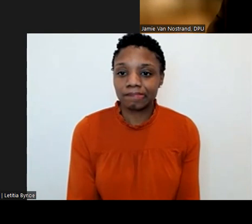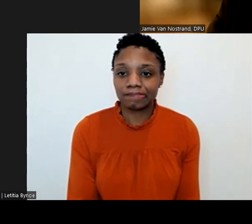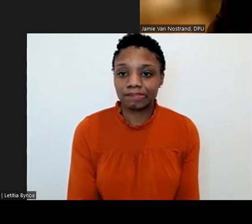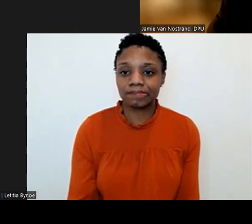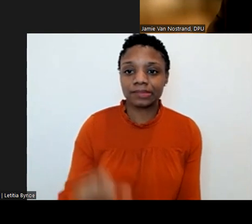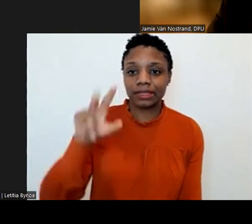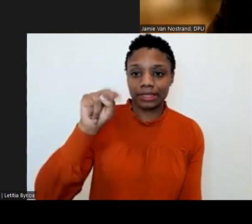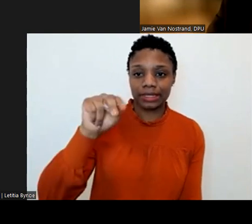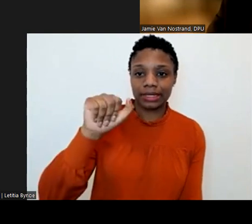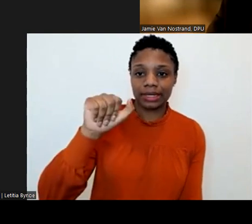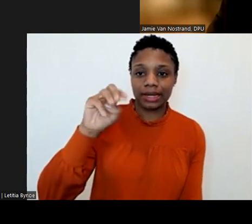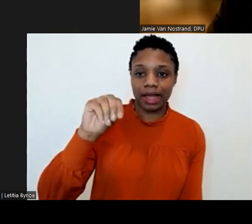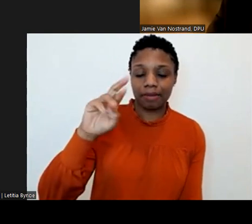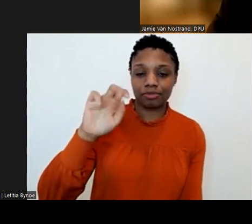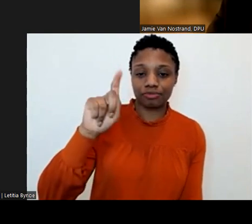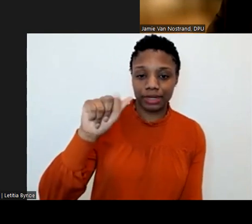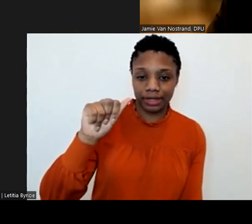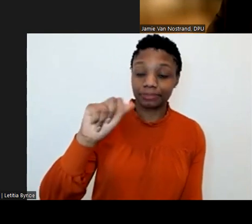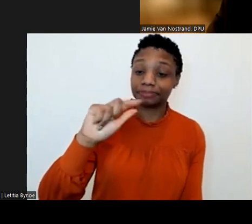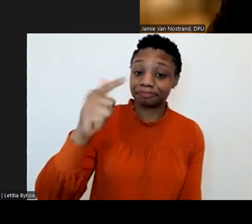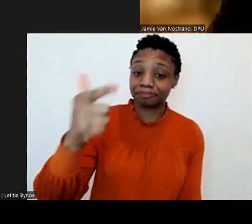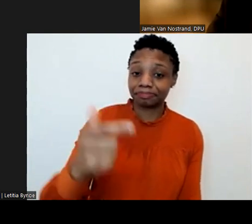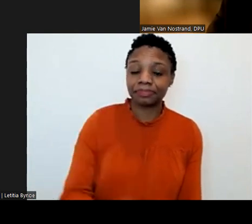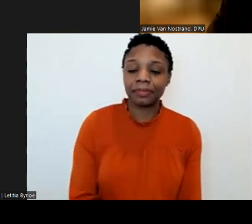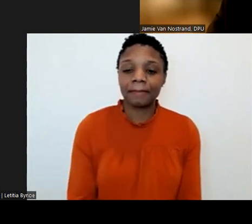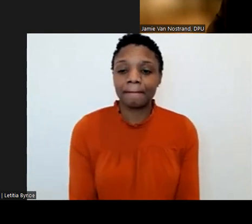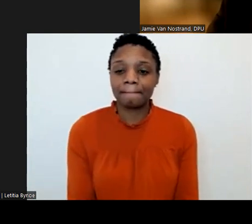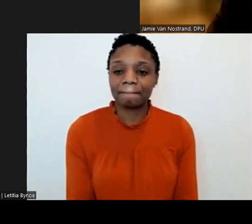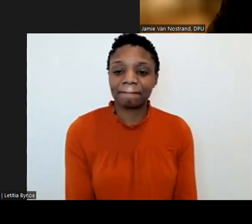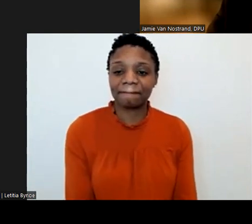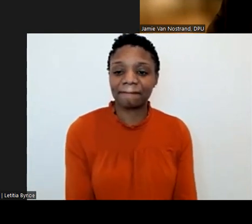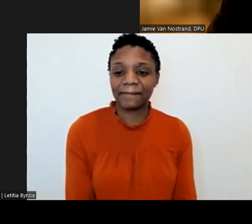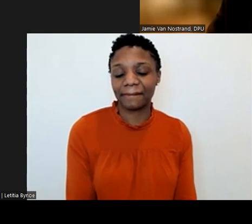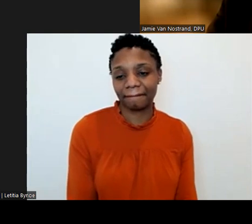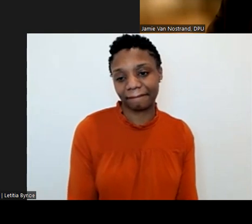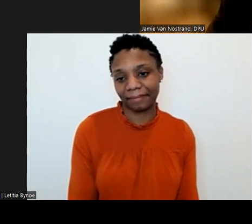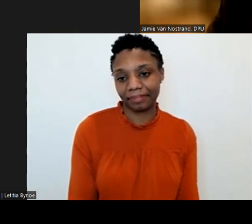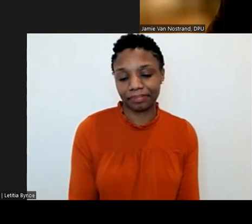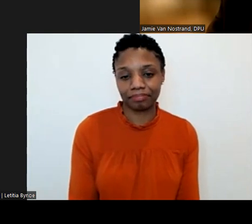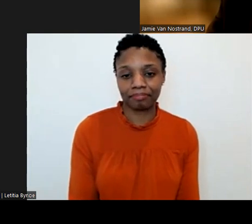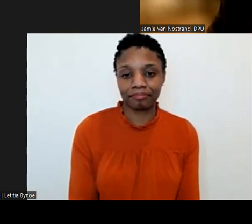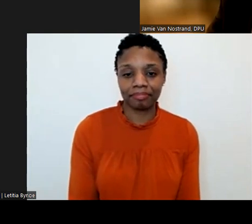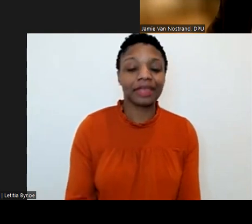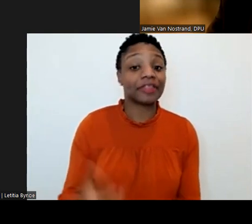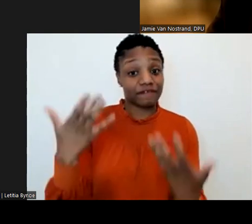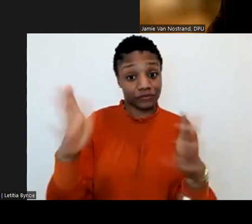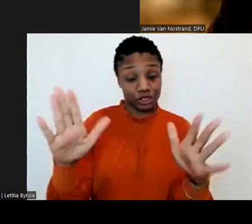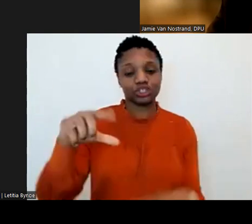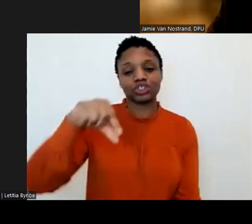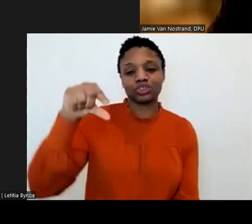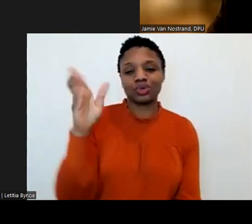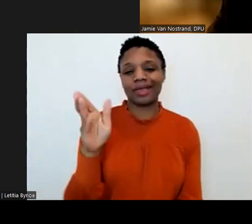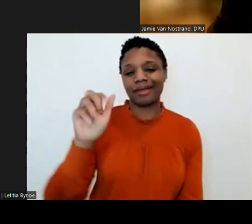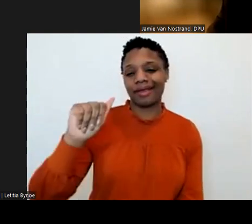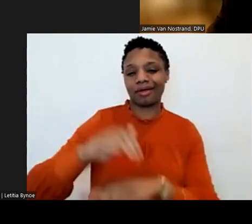tomarlas Okay veo a Rita despés calila y si K me puedes dejar